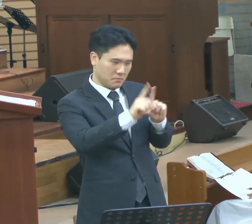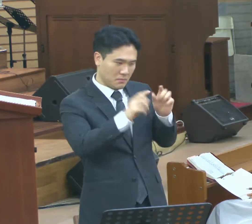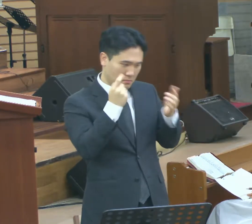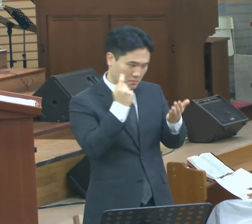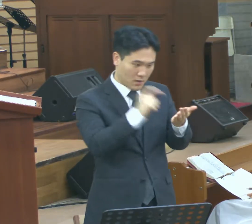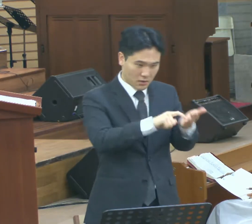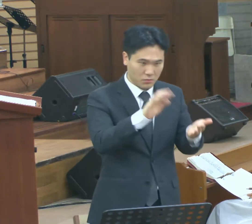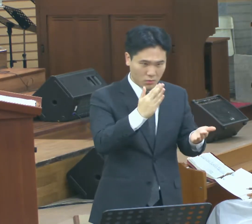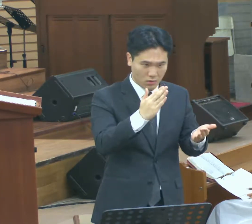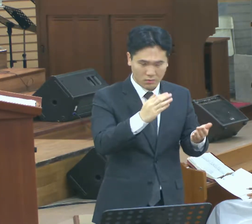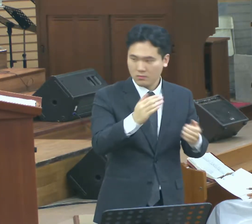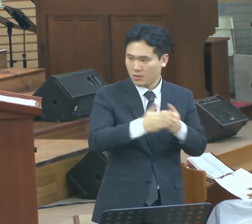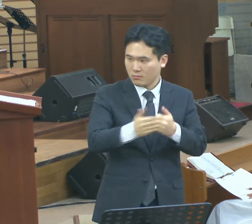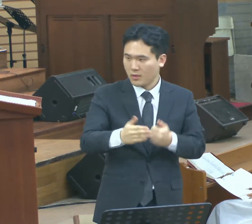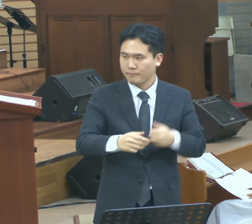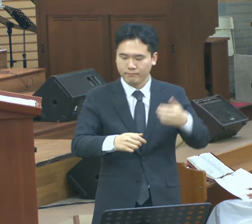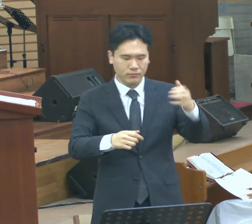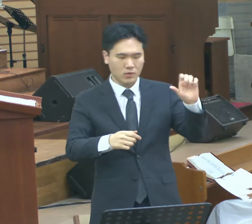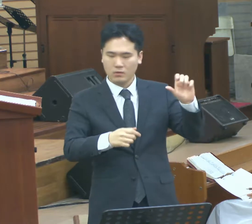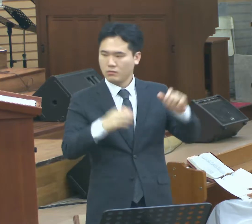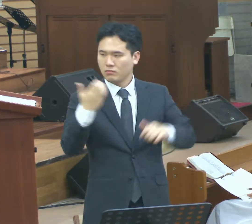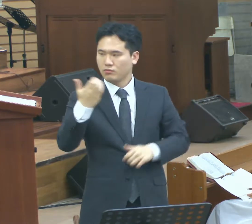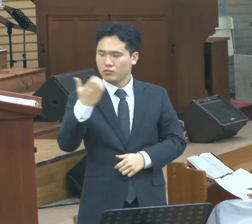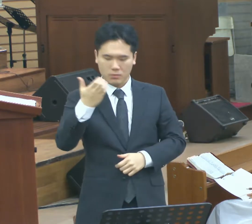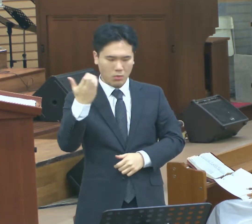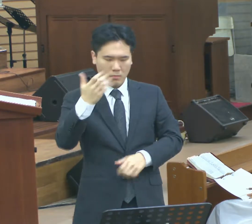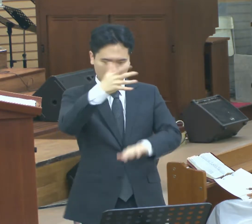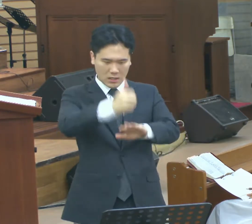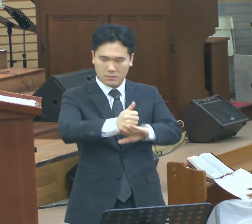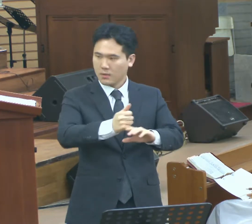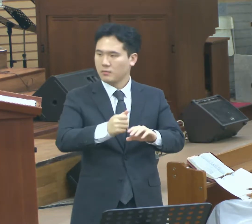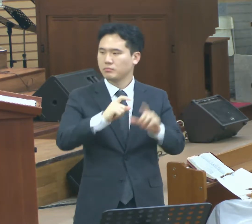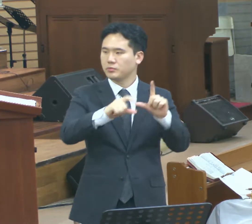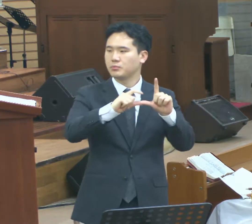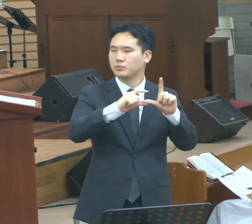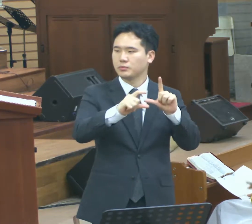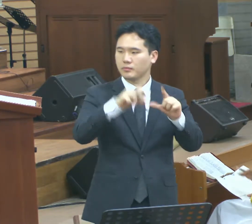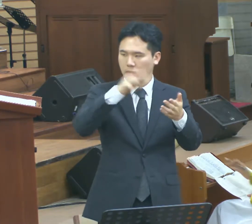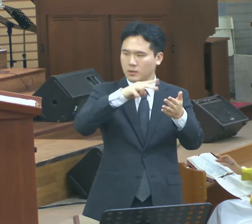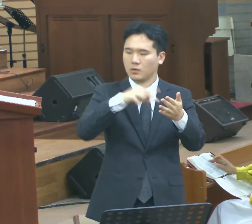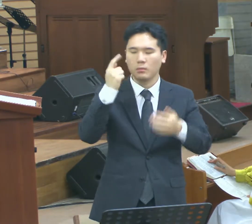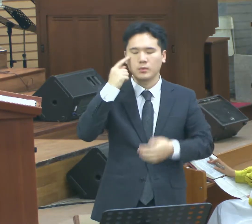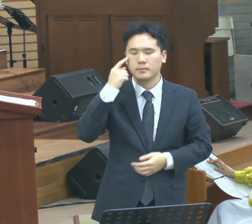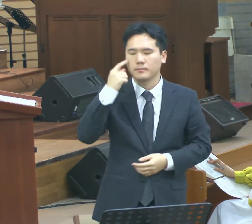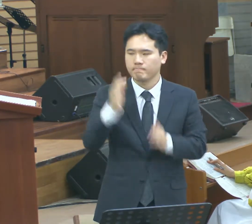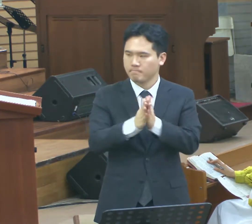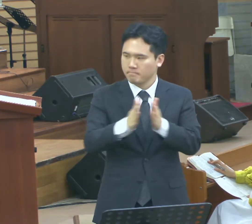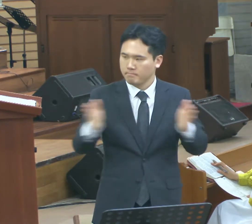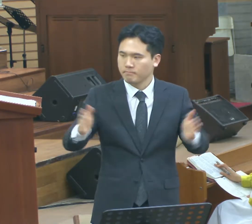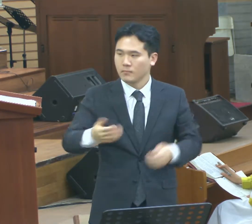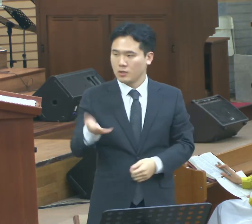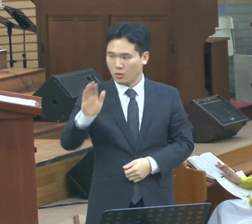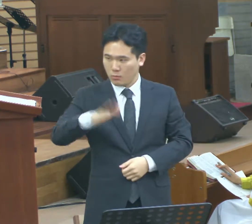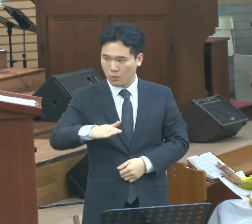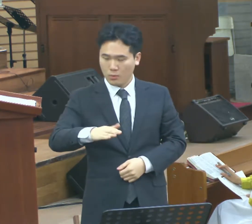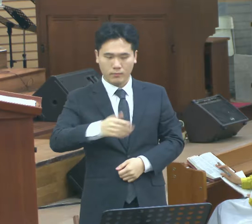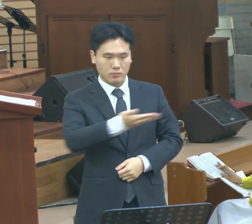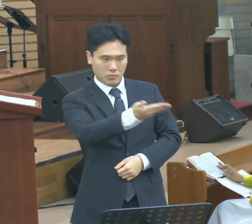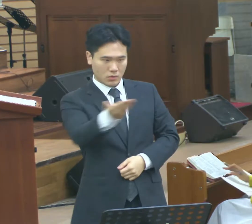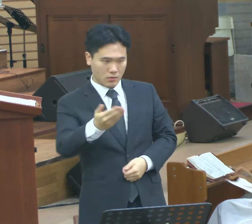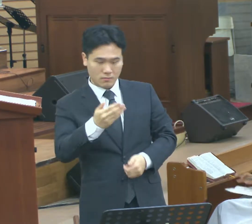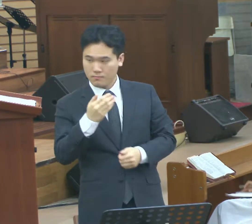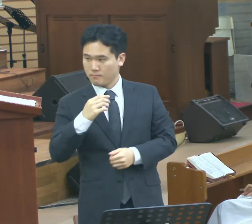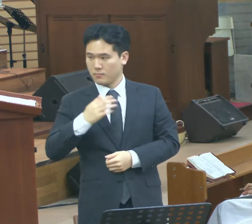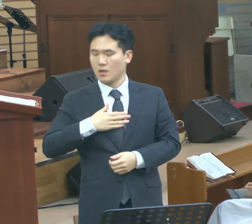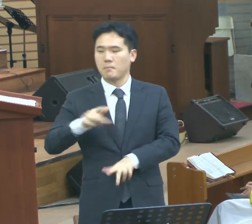보면 11절을 보시면 11절 한번 같이 읽겠습니다. 시작! 그러므로 내가 노하여 맹세하기를 그들은